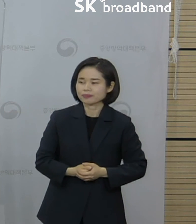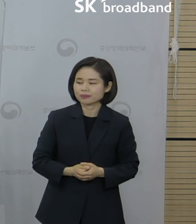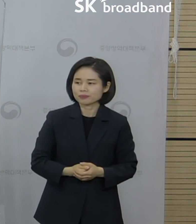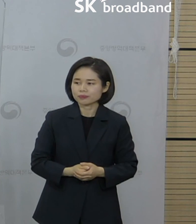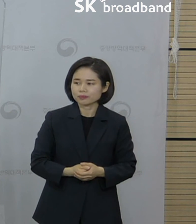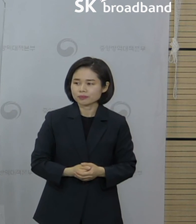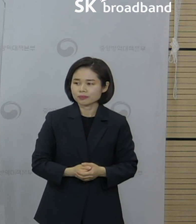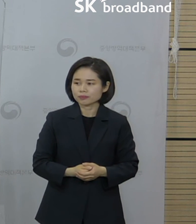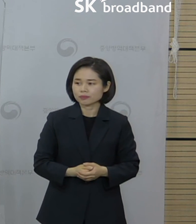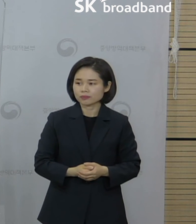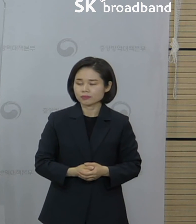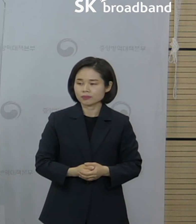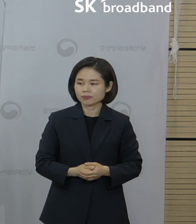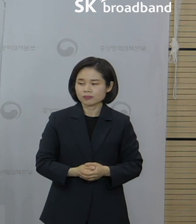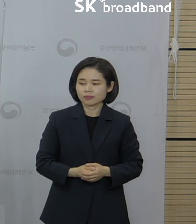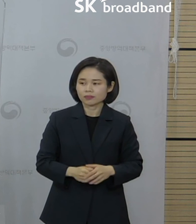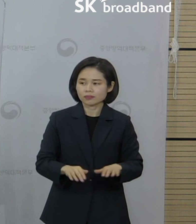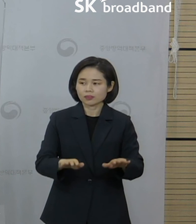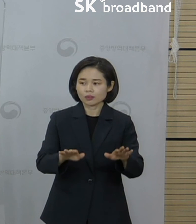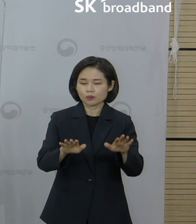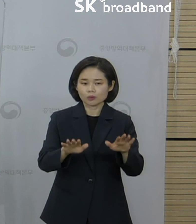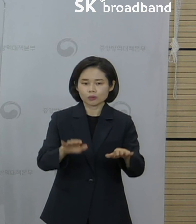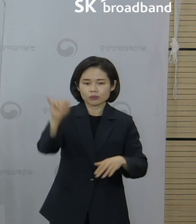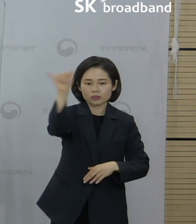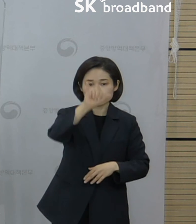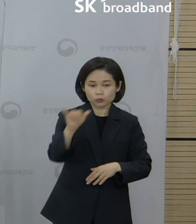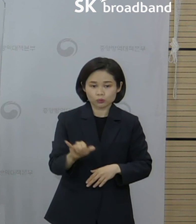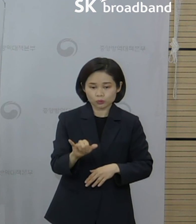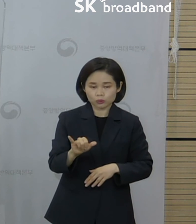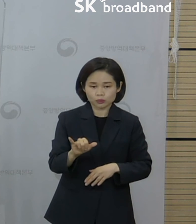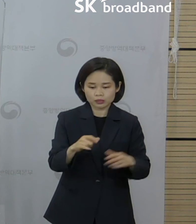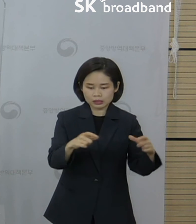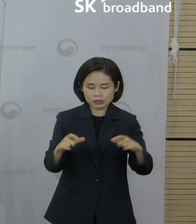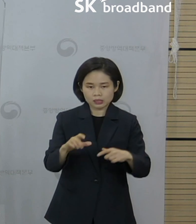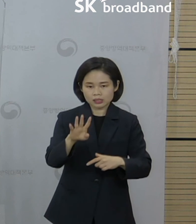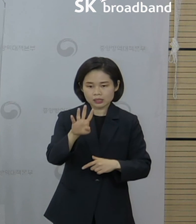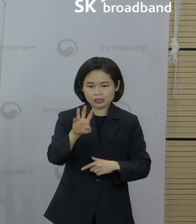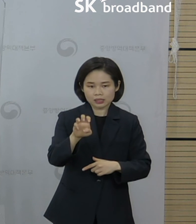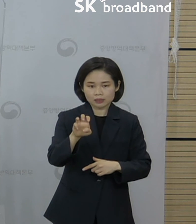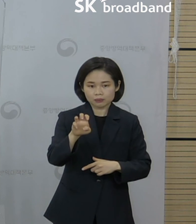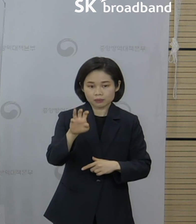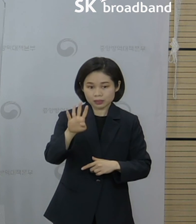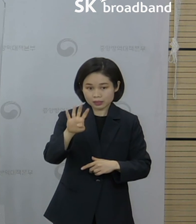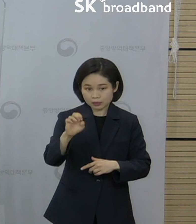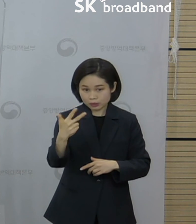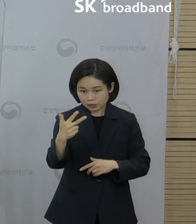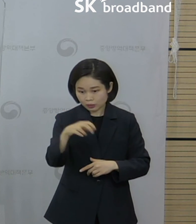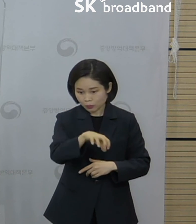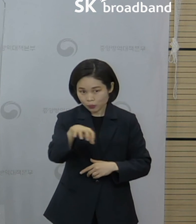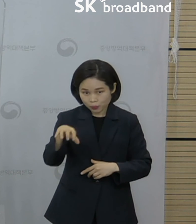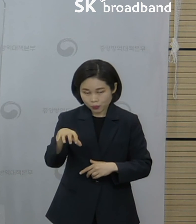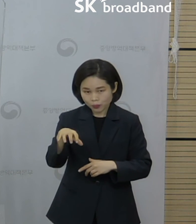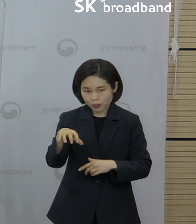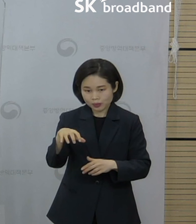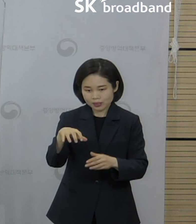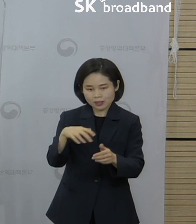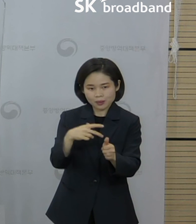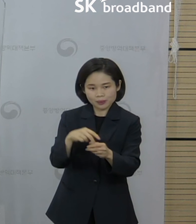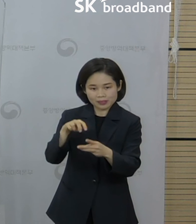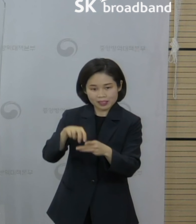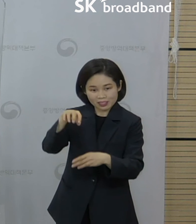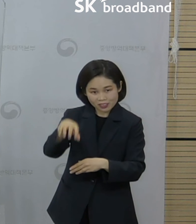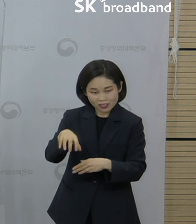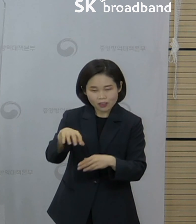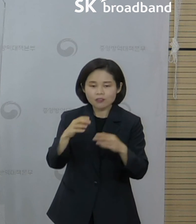네, 지금 이제 오늘 그 전국의 47개 지역 예방접종센터에서 75세 이상 어르신 대상으로 화이자 접종이